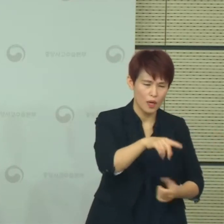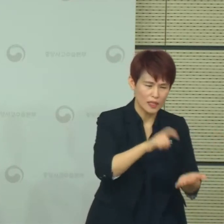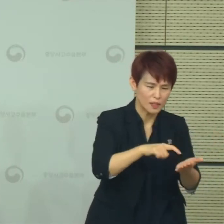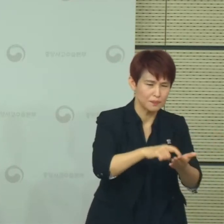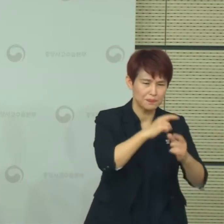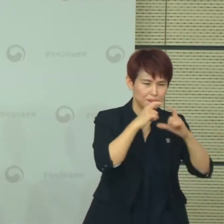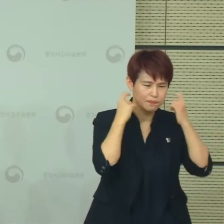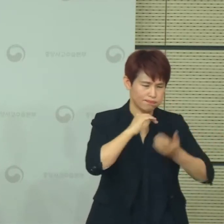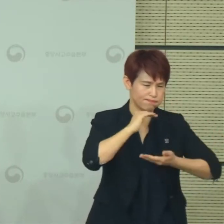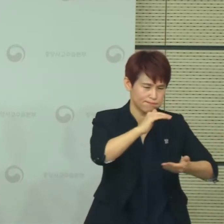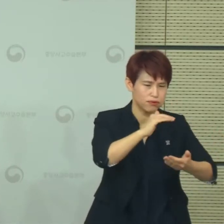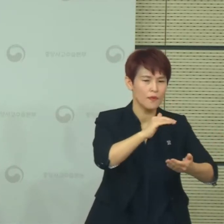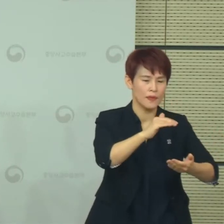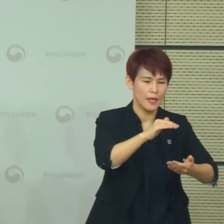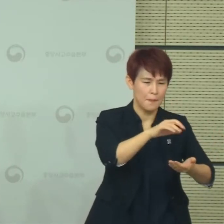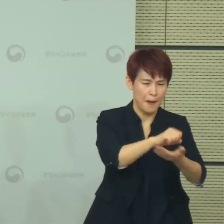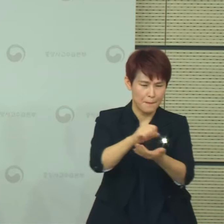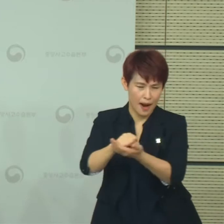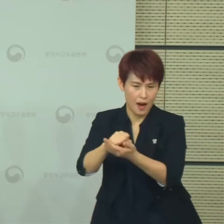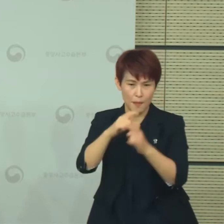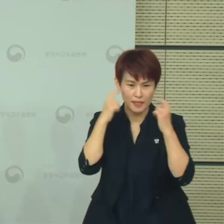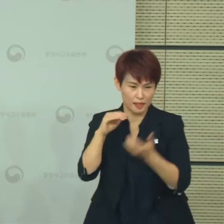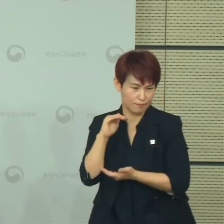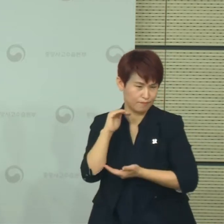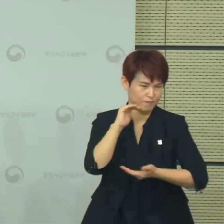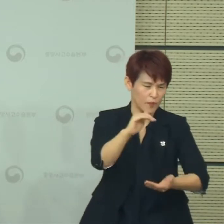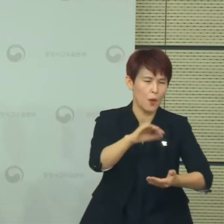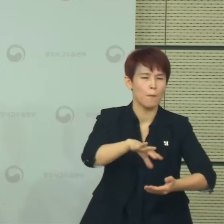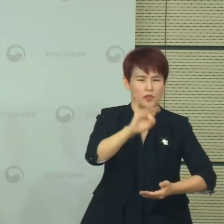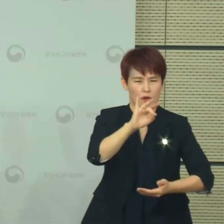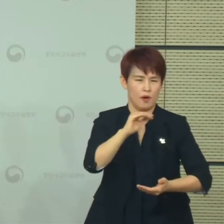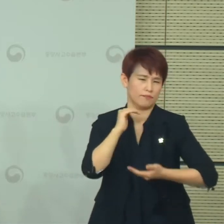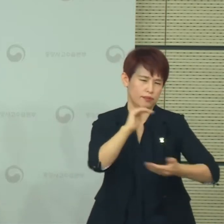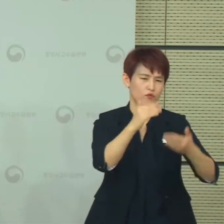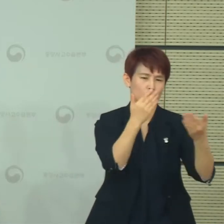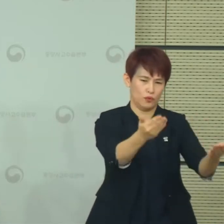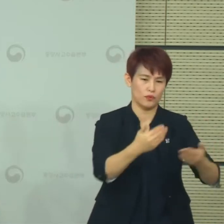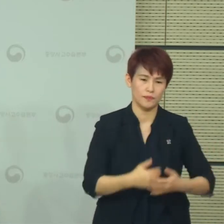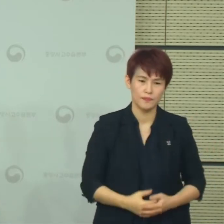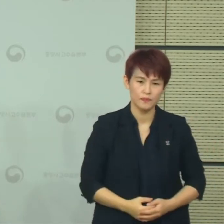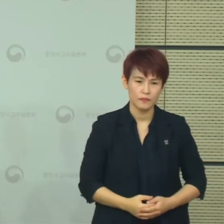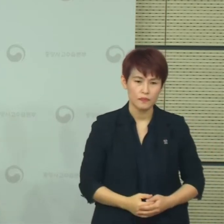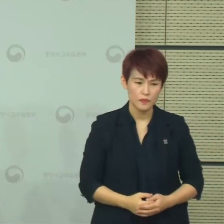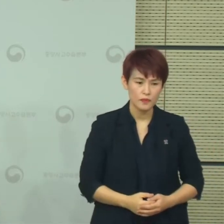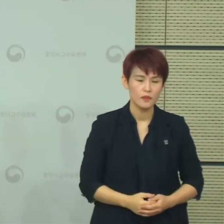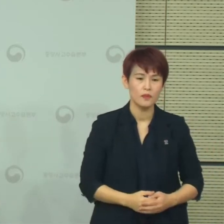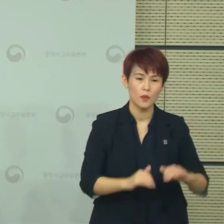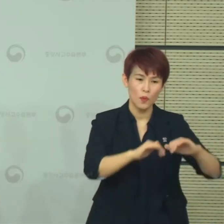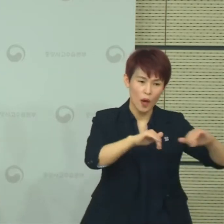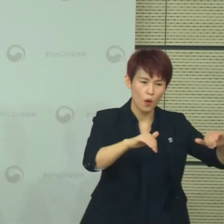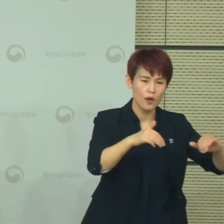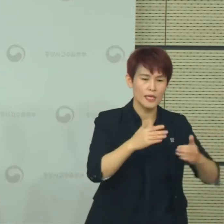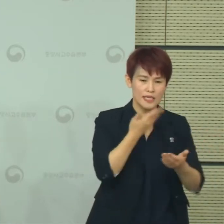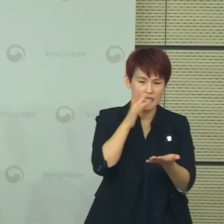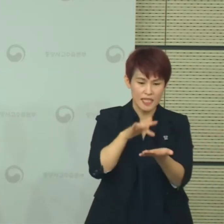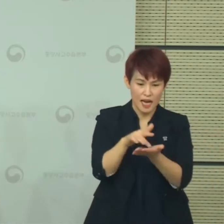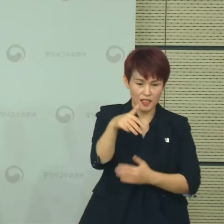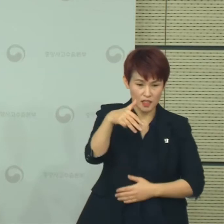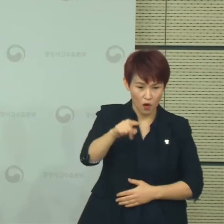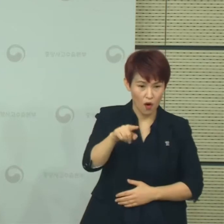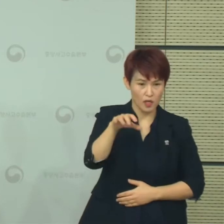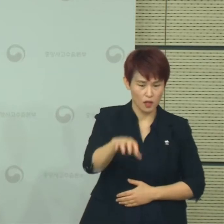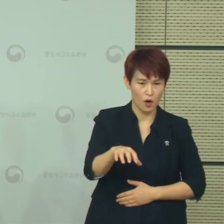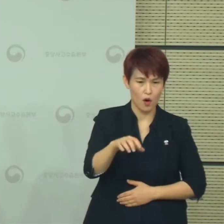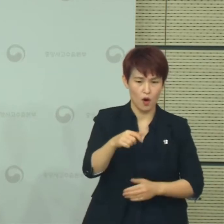긴급수급 조정조치에 따라 확보한 물량을 최우선적으로 공급하고 이와 별도로 식약처 등에서